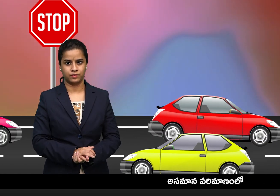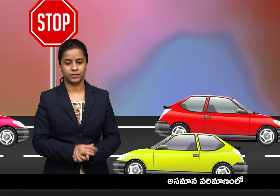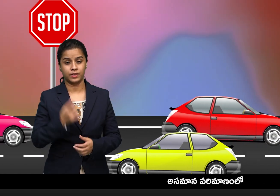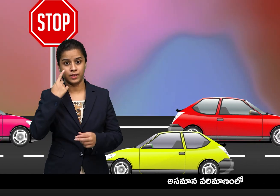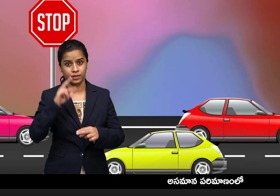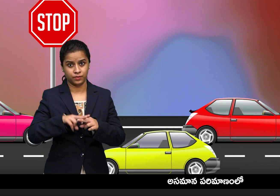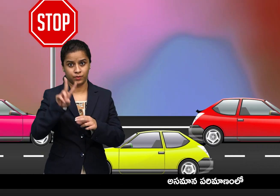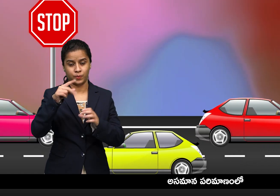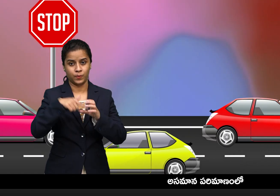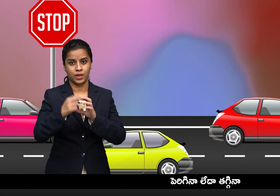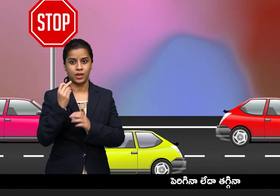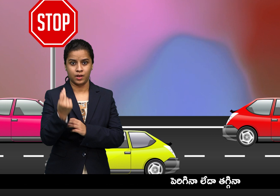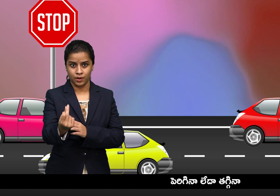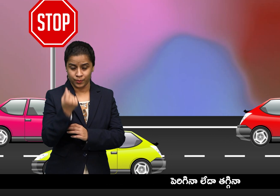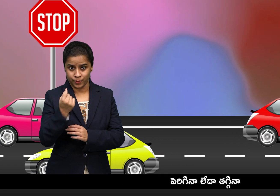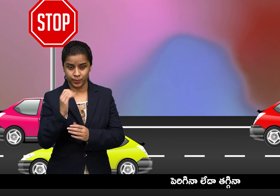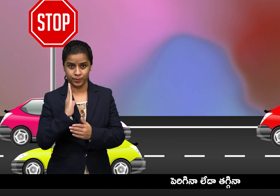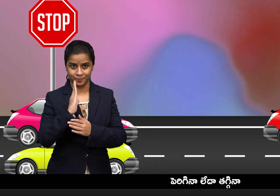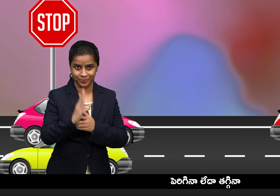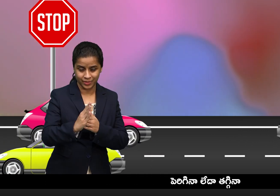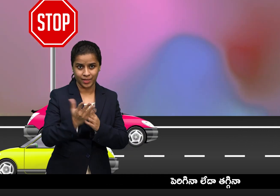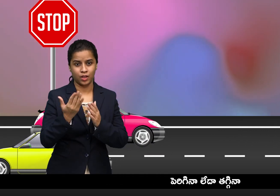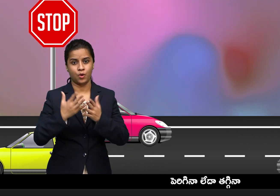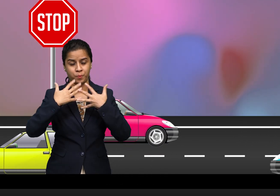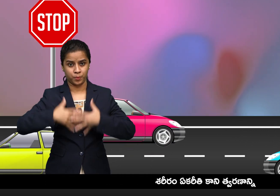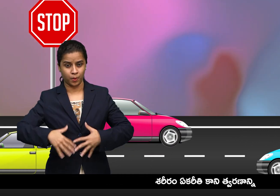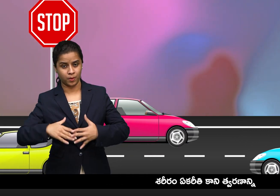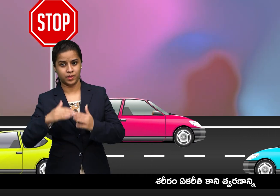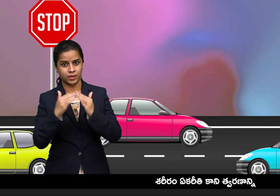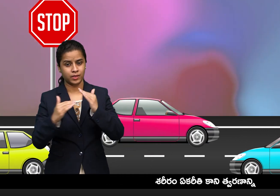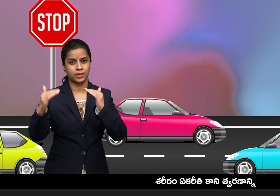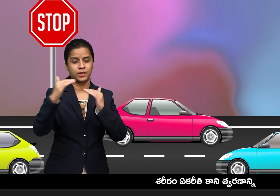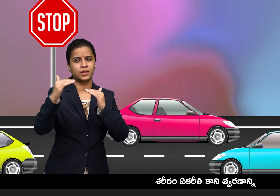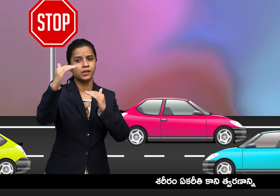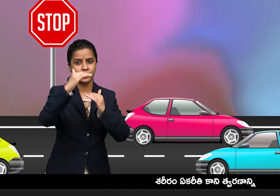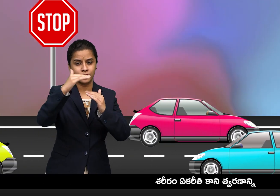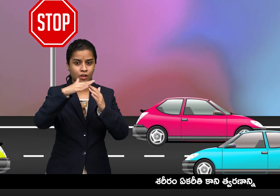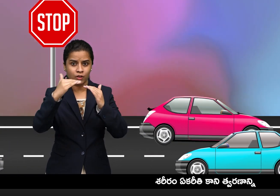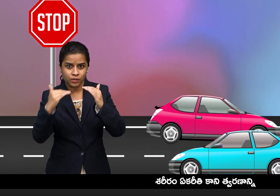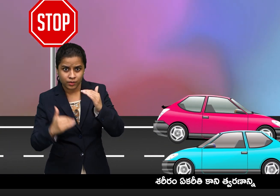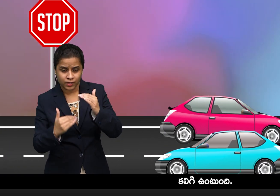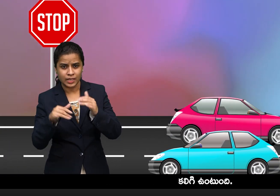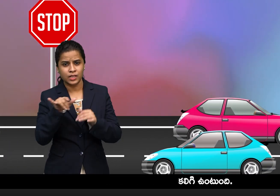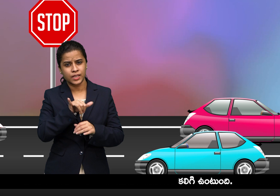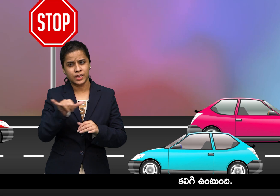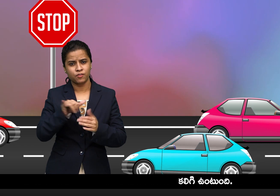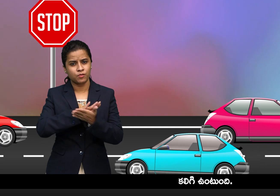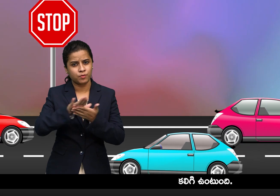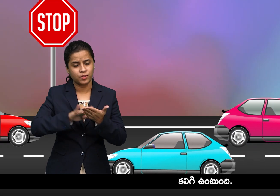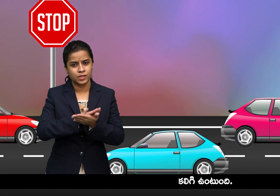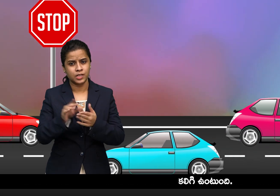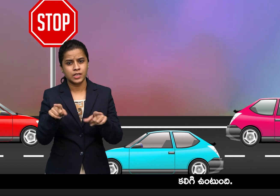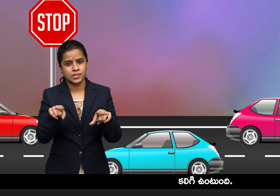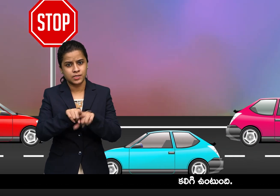అసమాన పరిమాణంలో పెరిగినా లేదా తగ్గినా శరీరం ఏకరీతి కాని త్వరణాన్ని కలిగి